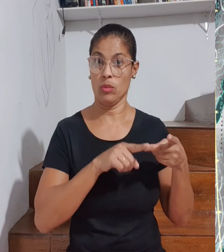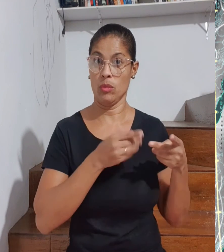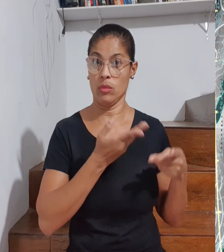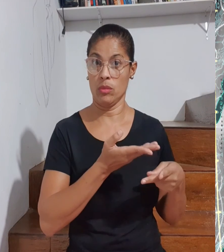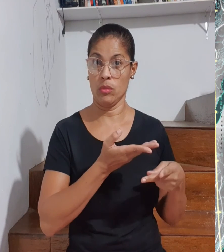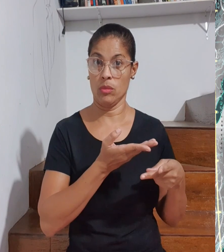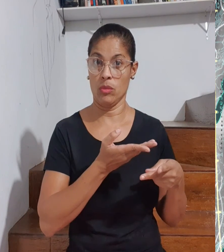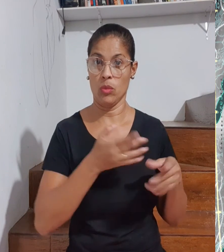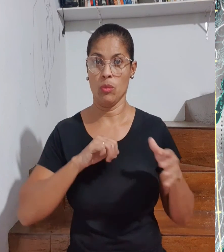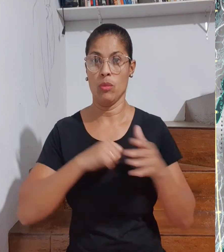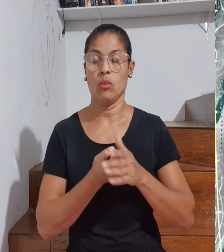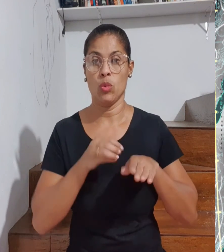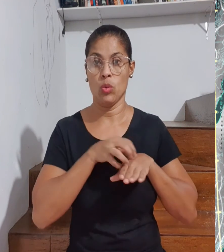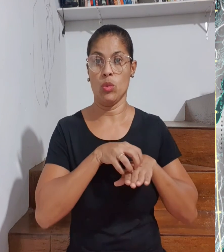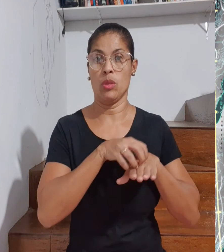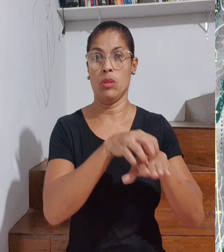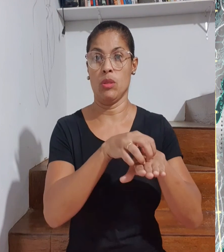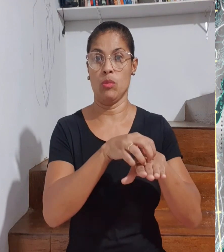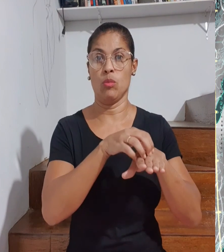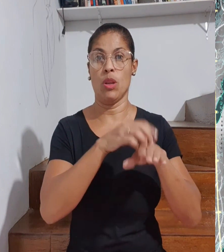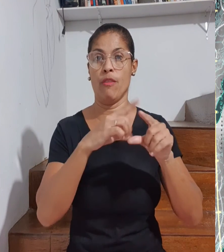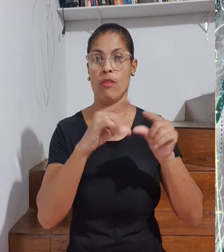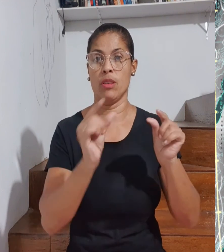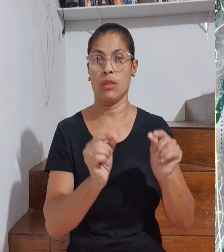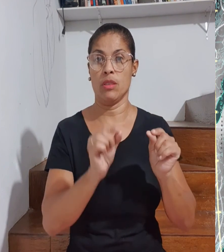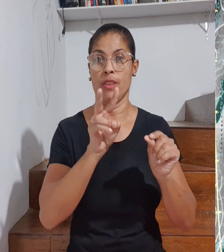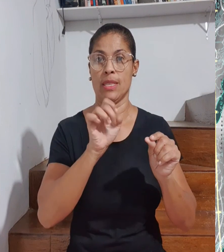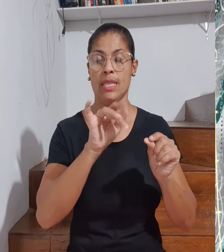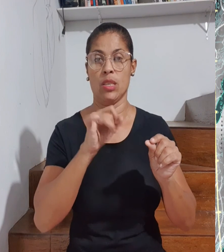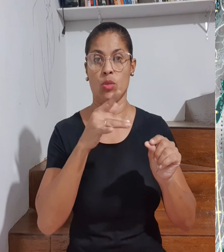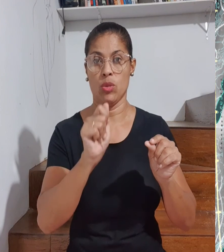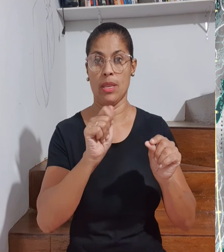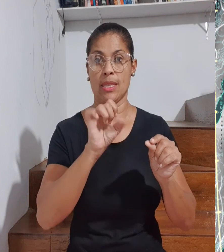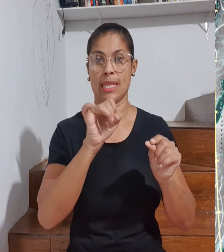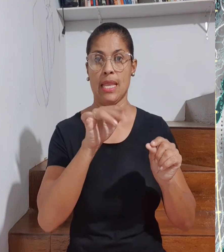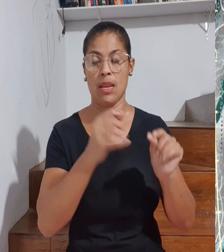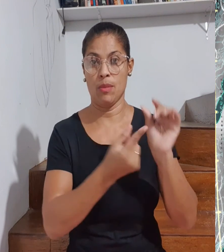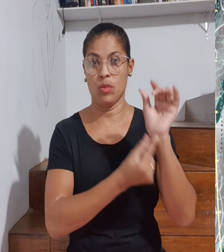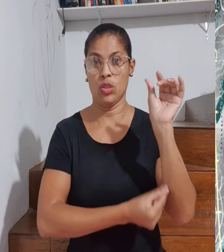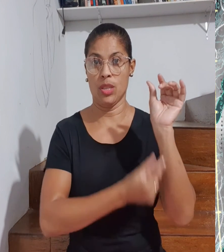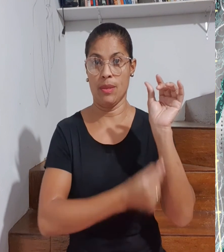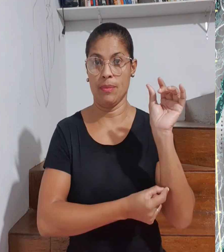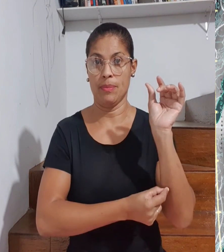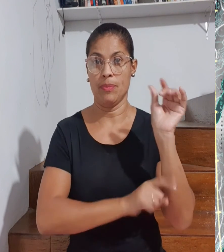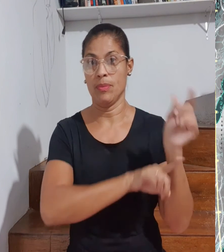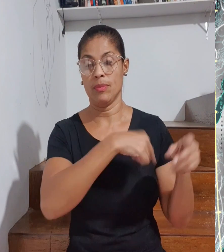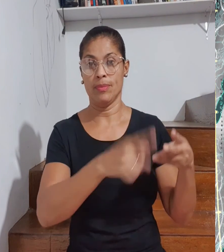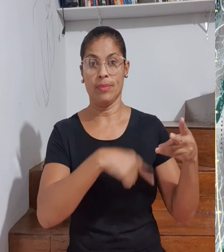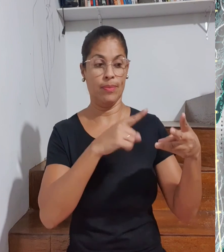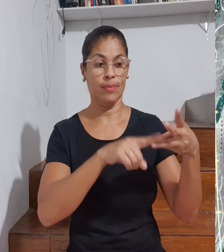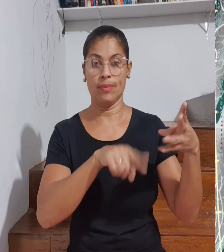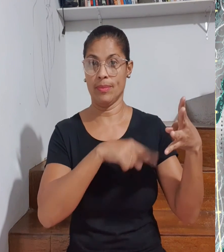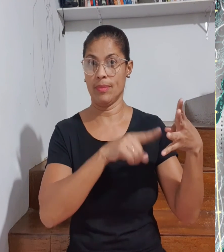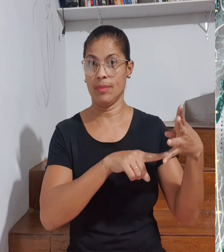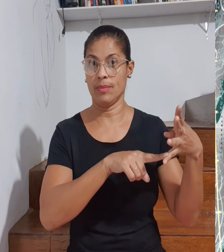que bloqueia o transporte da acetilcolina para as vesículas sinápticas, e a toxina botulínica e a bungarotoxina,